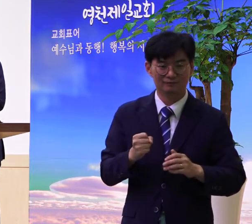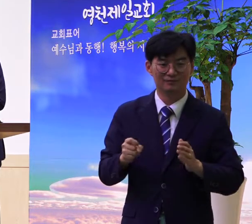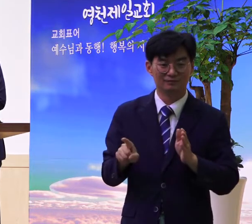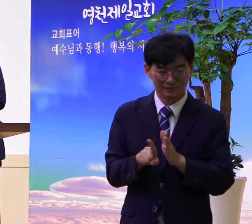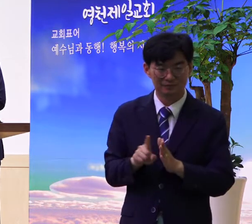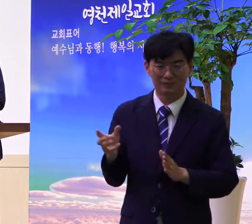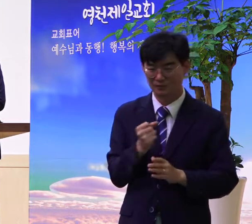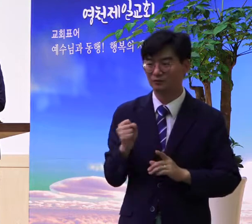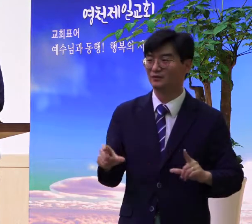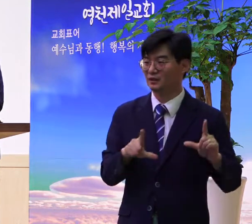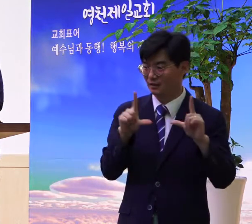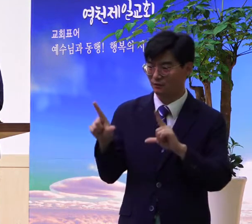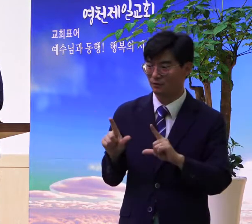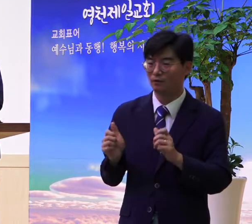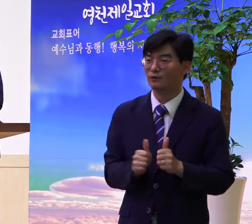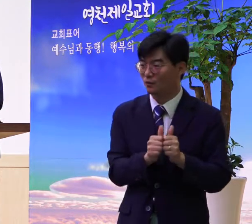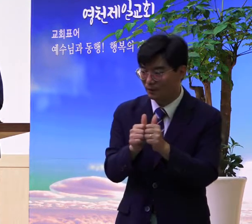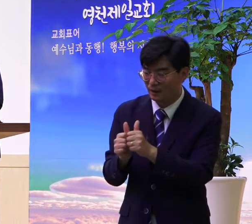예수님과 동행하십시오.